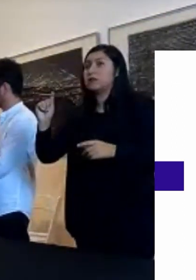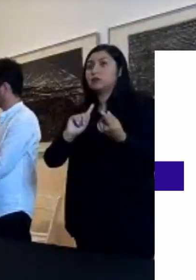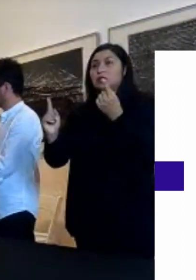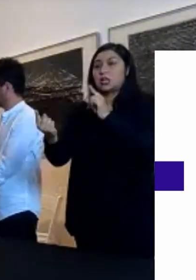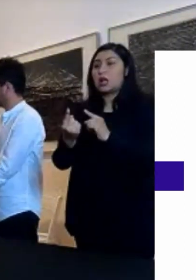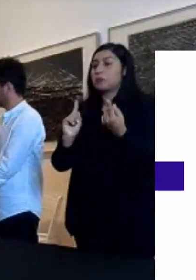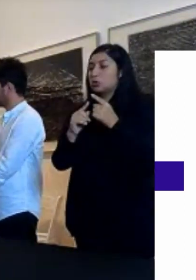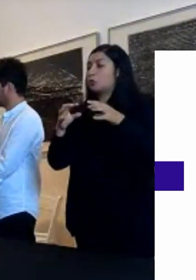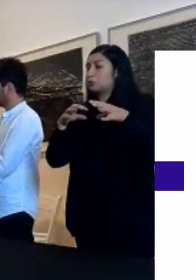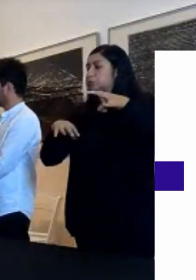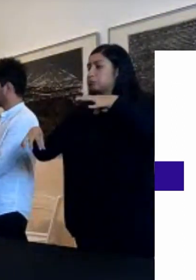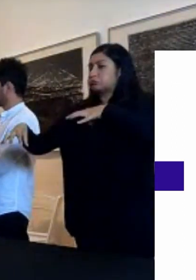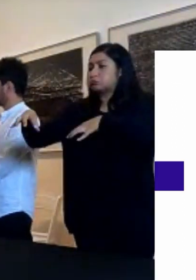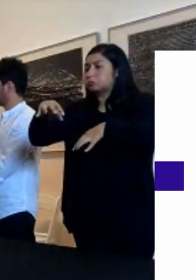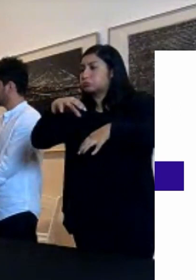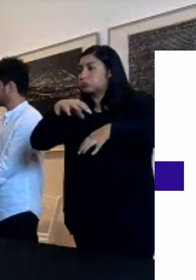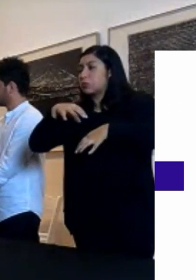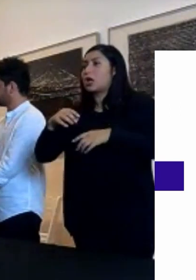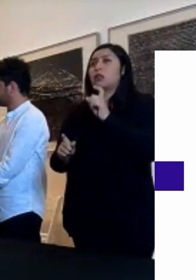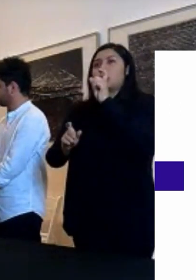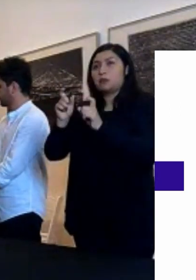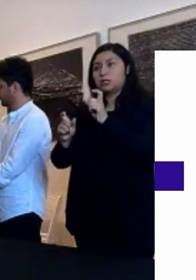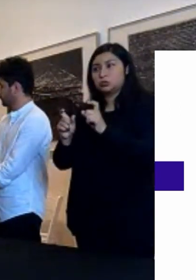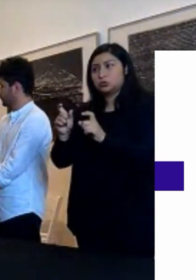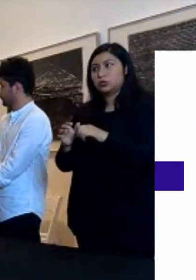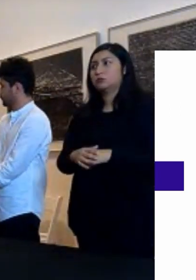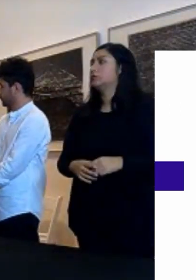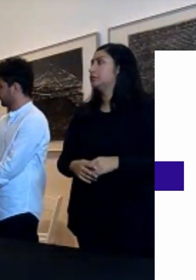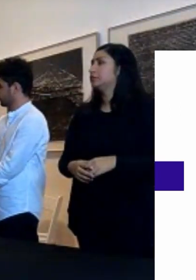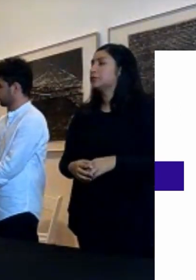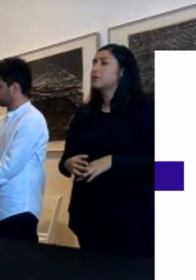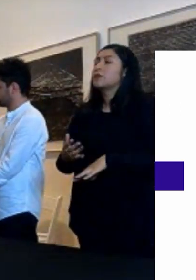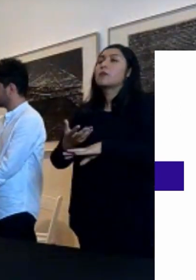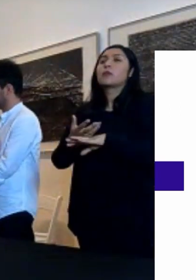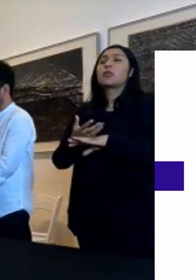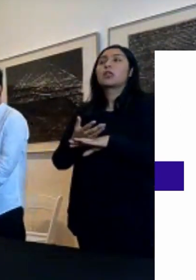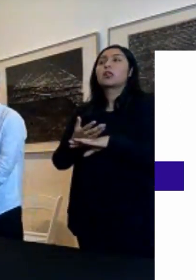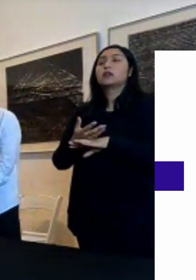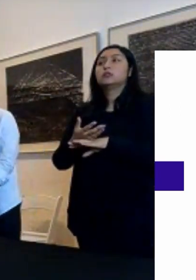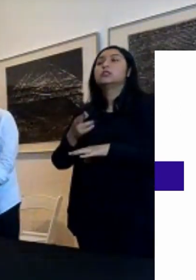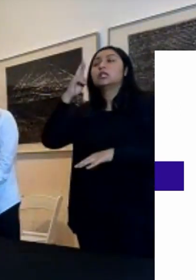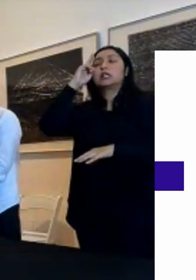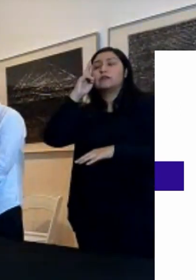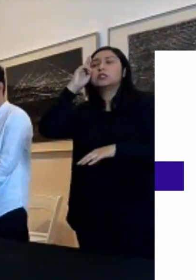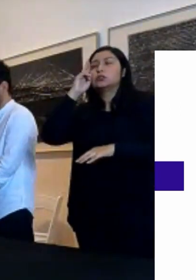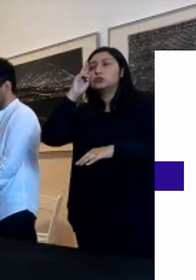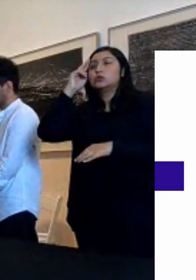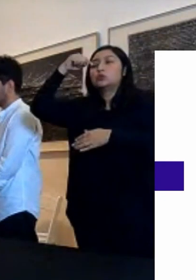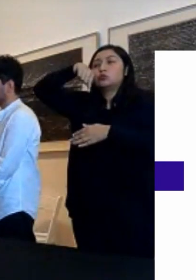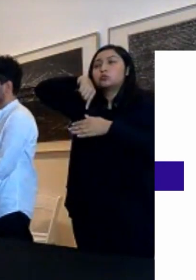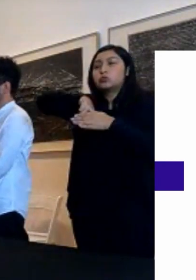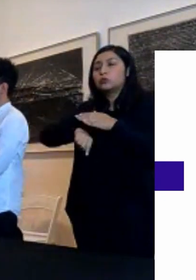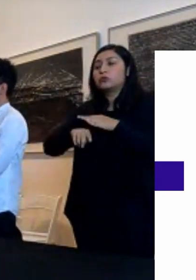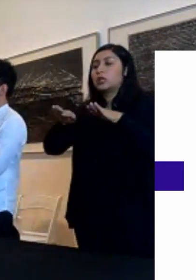una desafección de parte de las personas por los espacios. Entonces, ahí hay una reflexión interna de los espacios culturales de